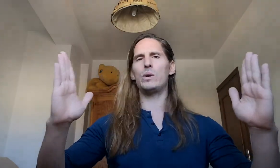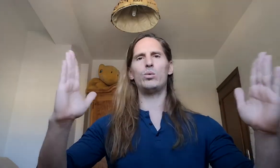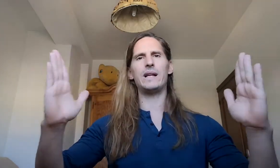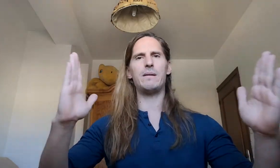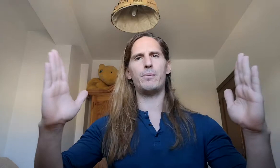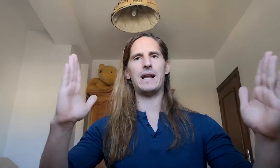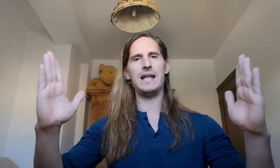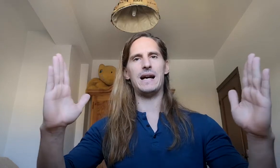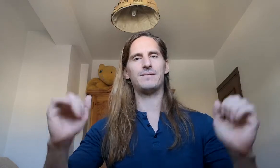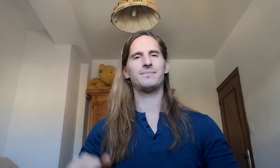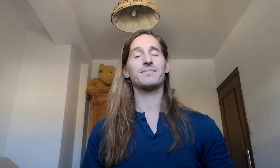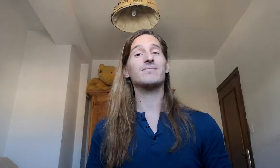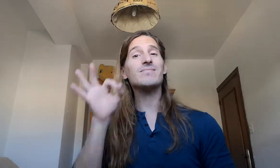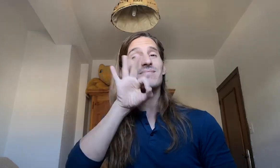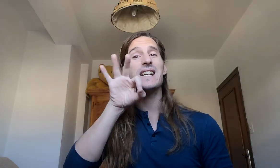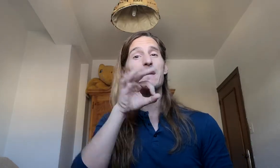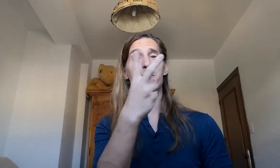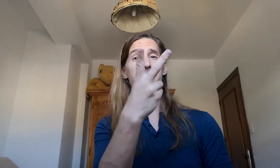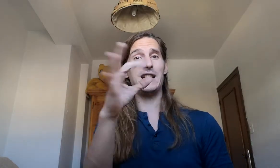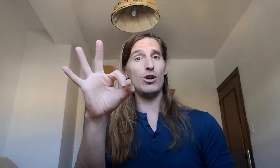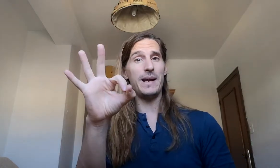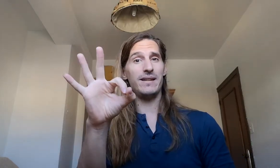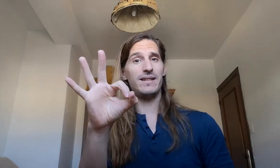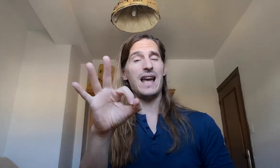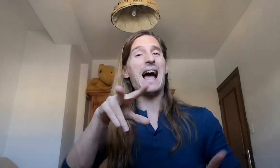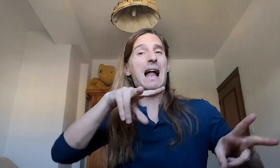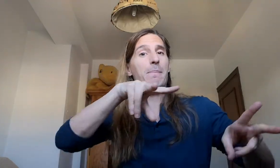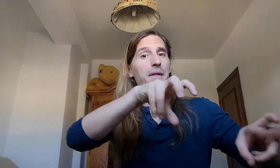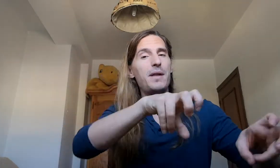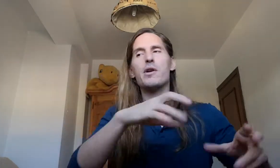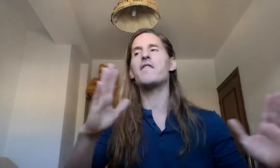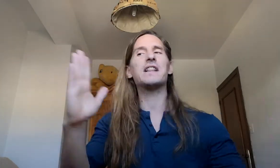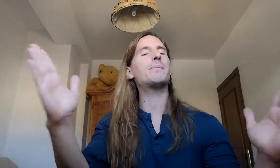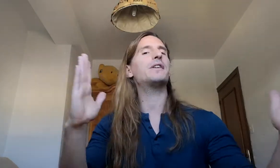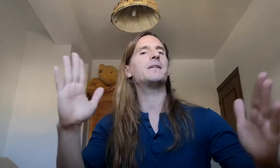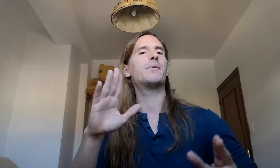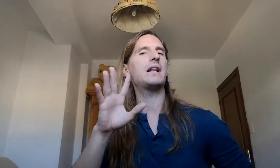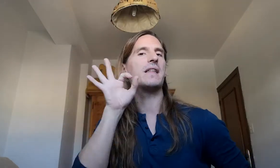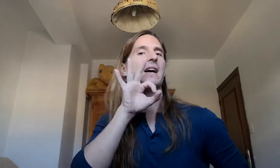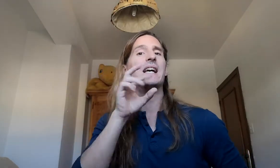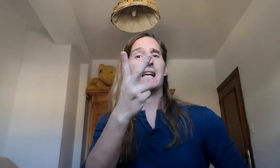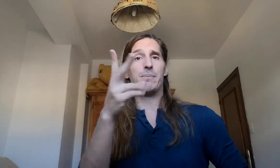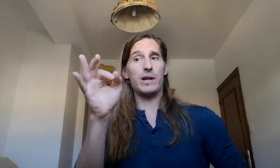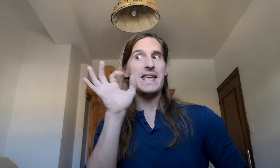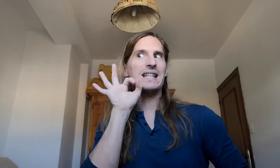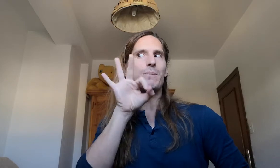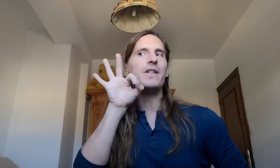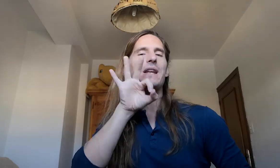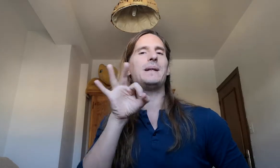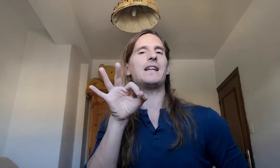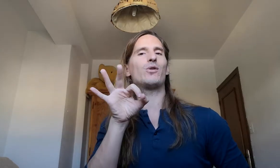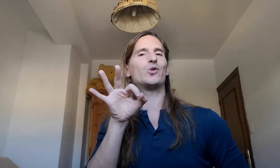una temporalidad. Siglo XX, al principio, no hace falta poner temporalidad, porque ya estamos delimitando con